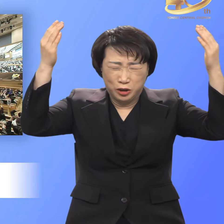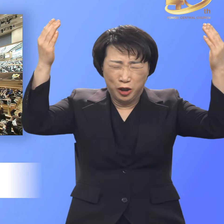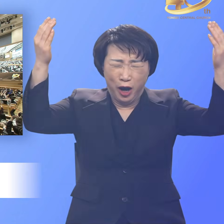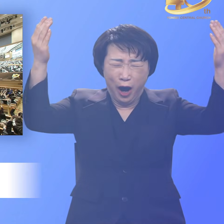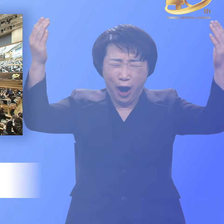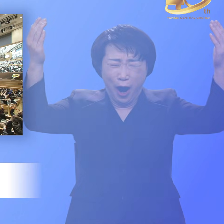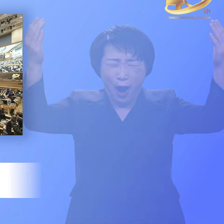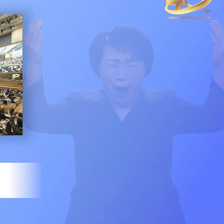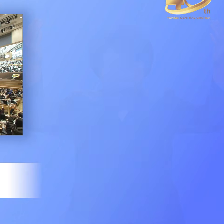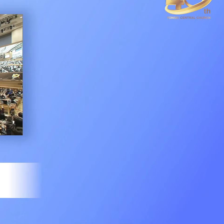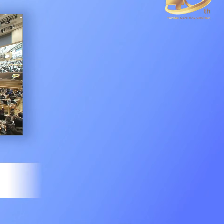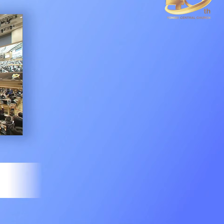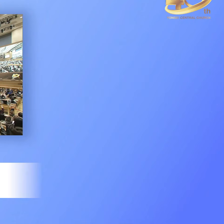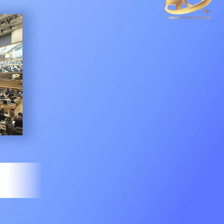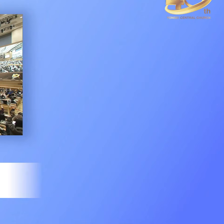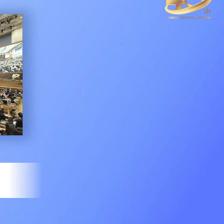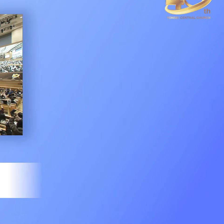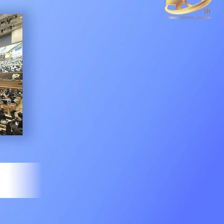주여